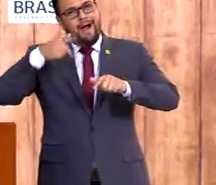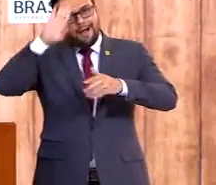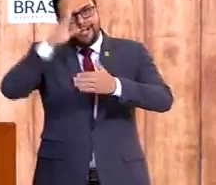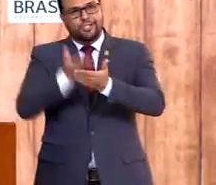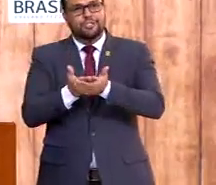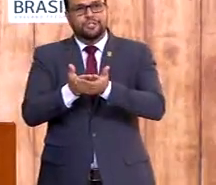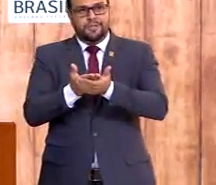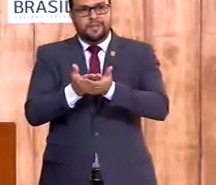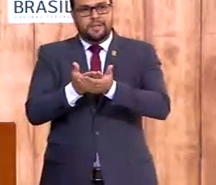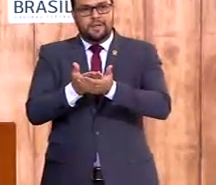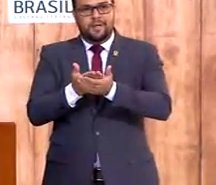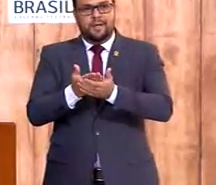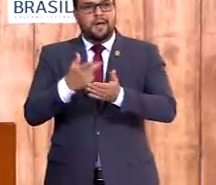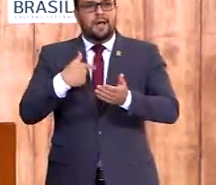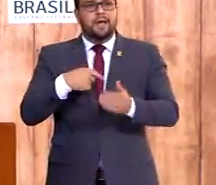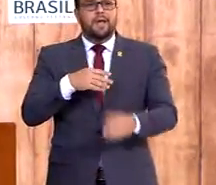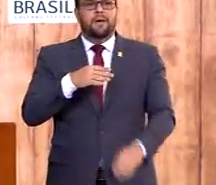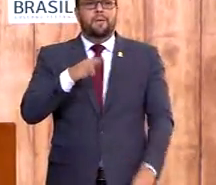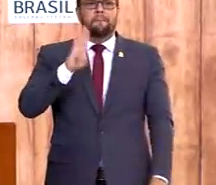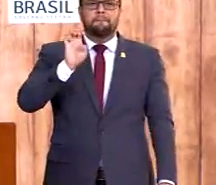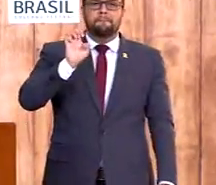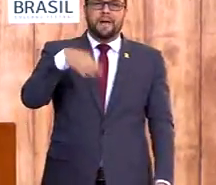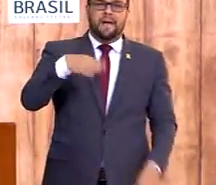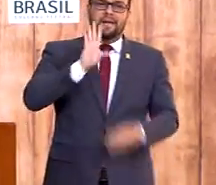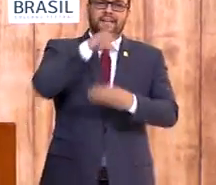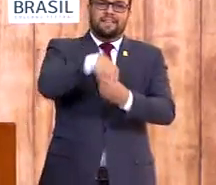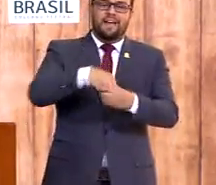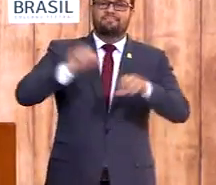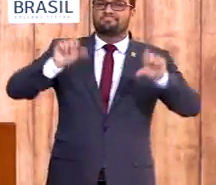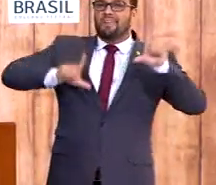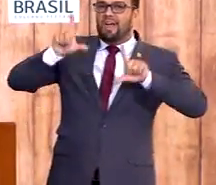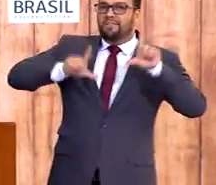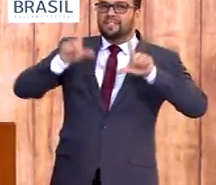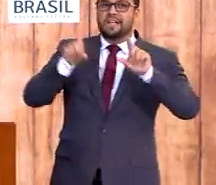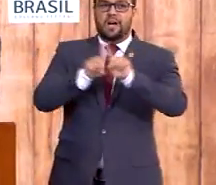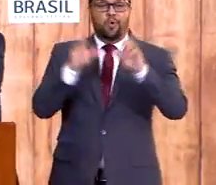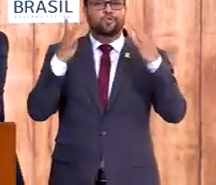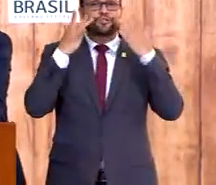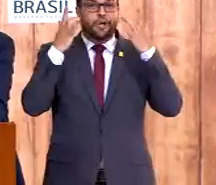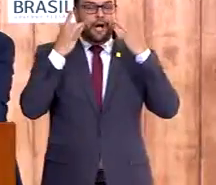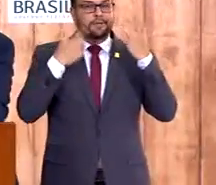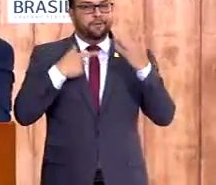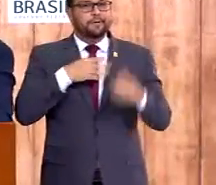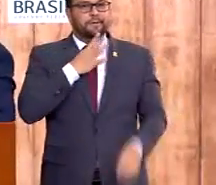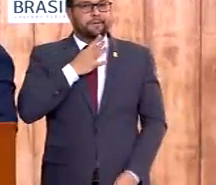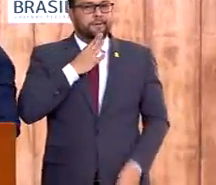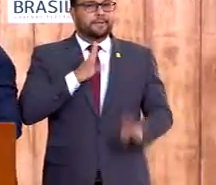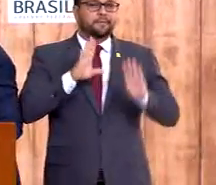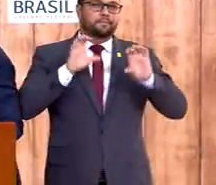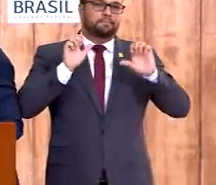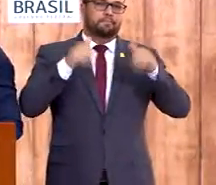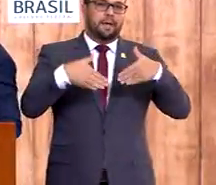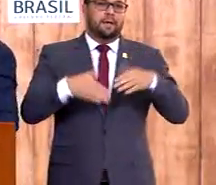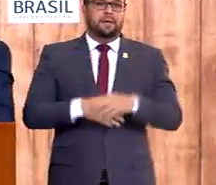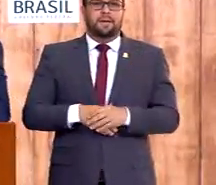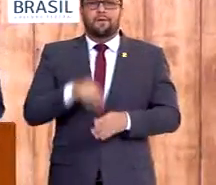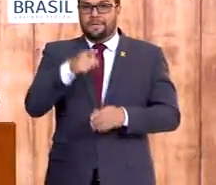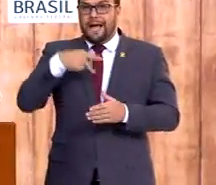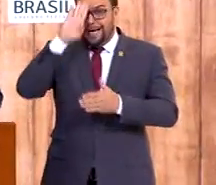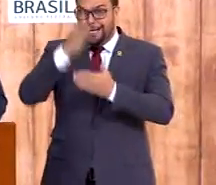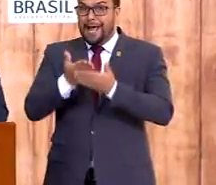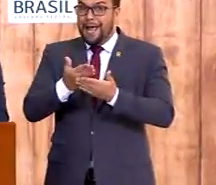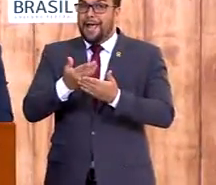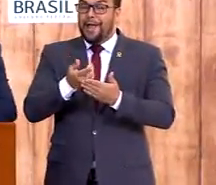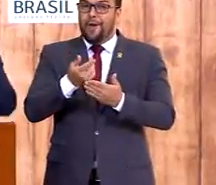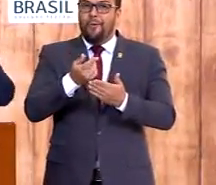conheço muito bem o que acontece nos corredores de televisão teatro e Presidente acredita em mim quando eu digo que eu já abracei o capeta Tá